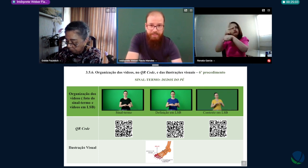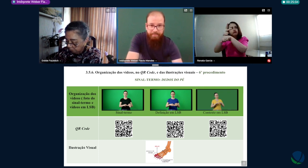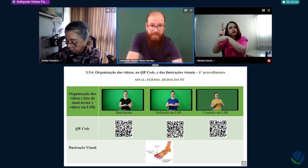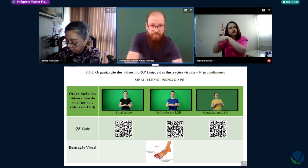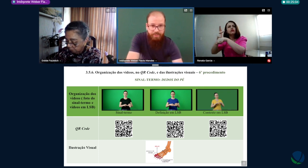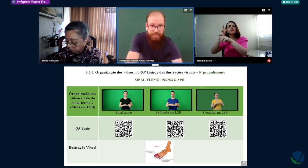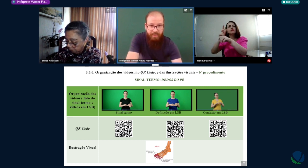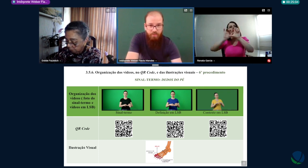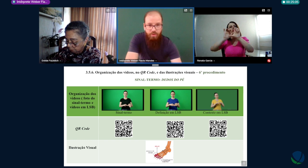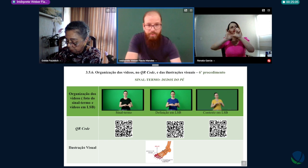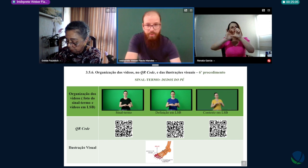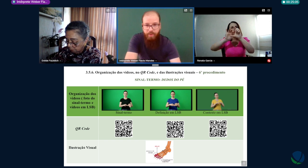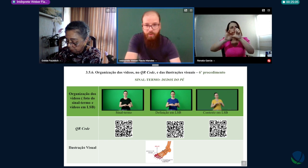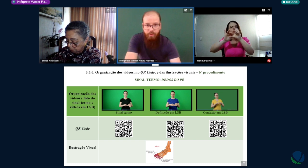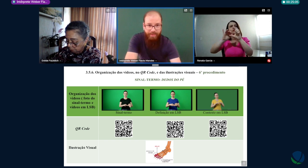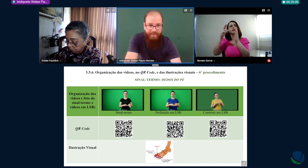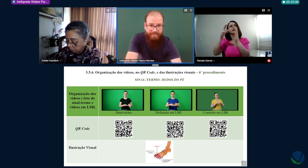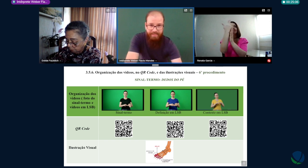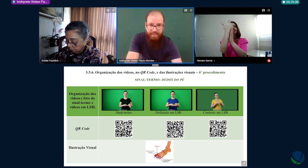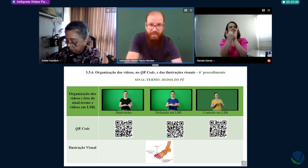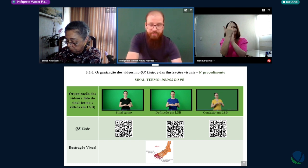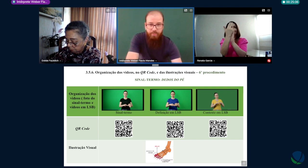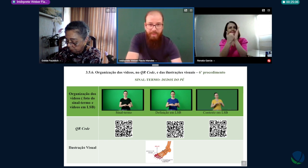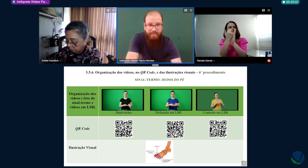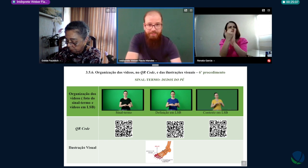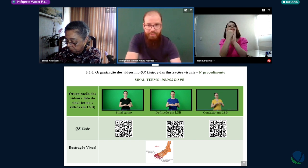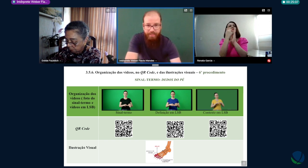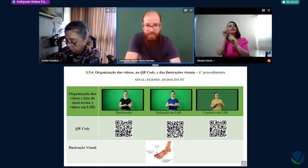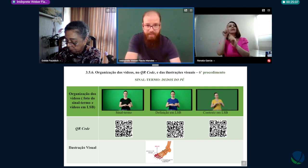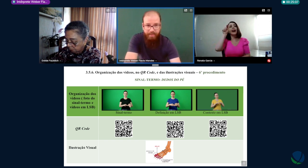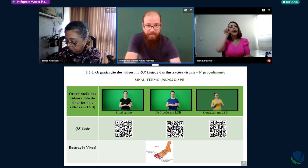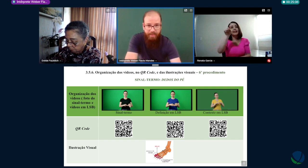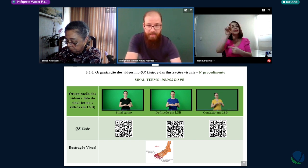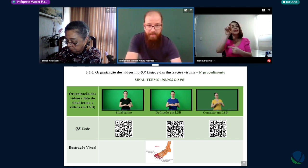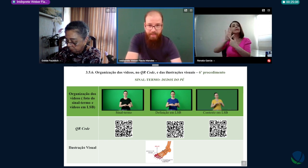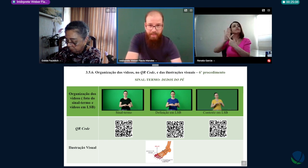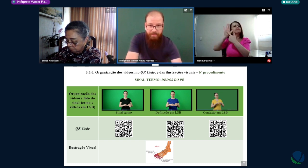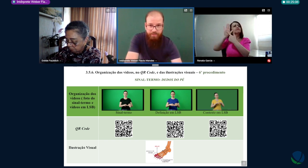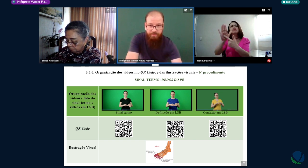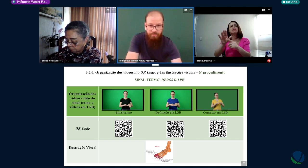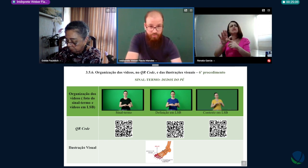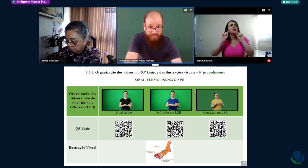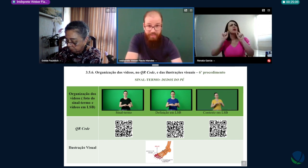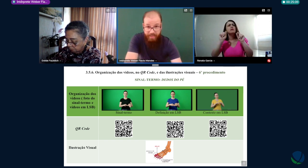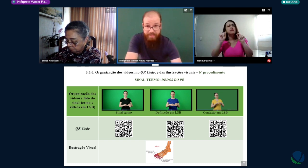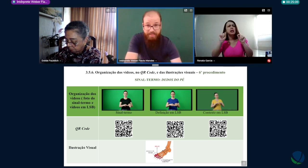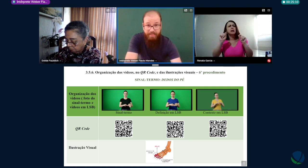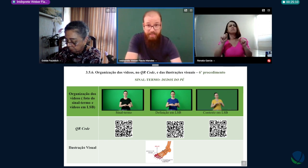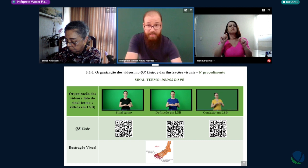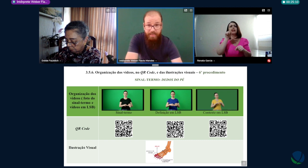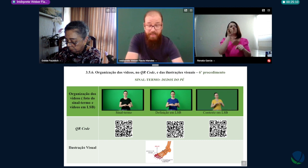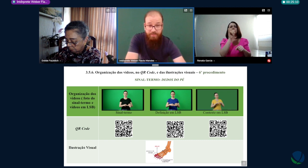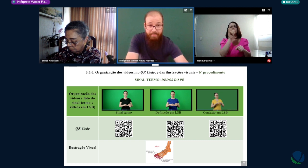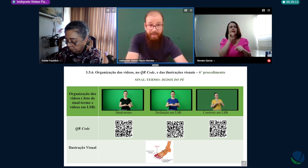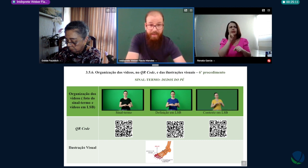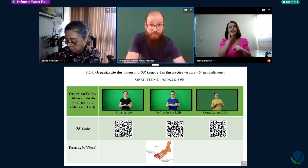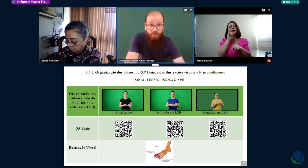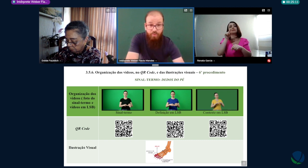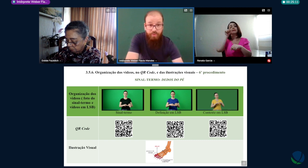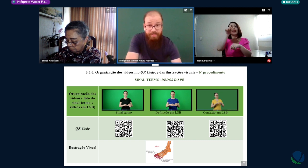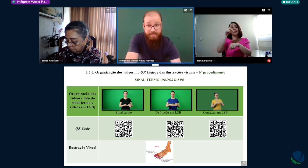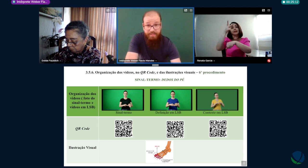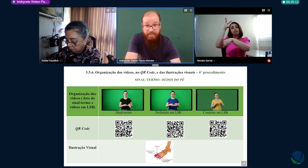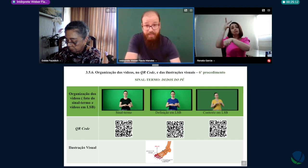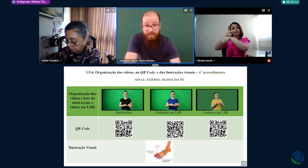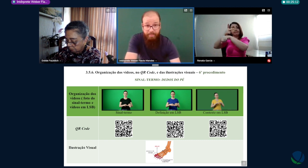Essa imagem é para mostrar como eu organizei a filmagem dos sinais. E aí eu separei